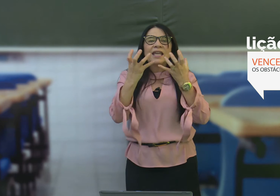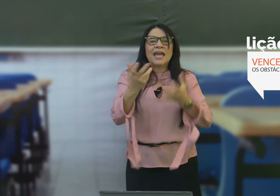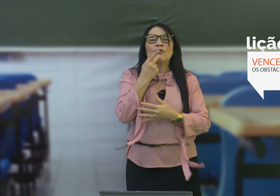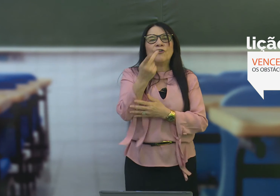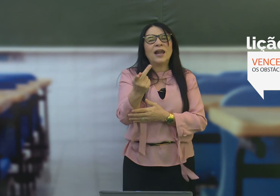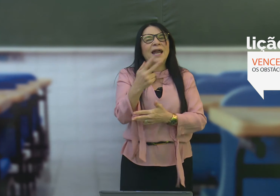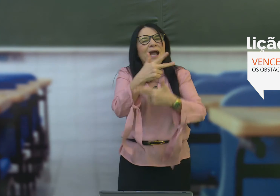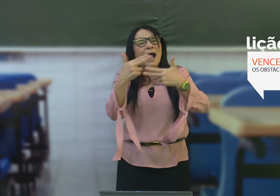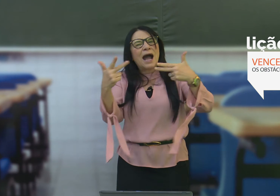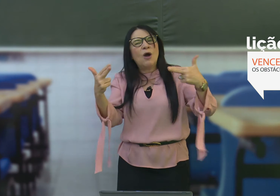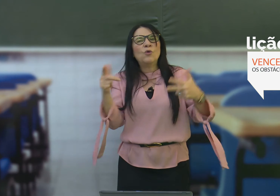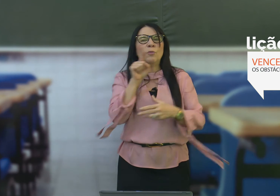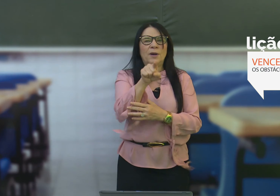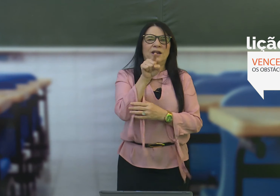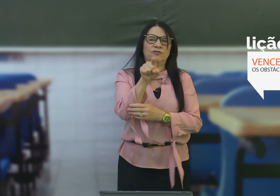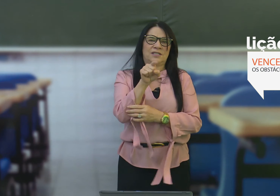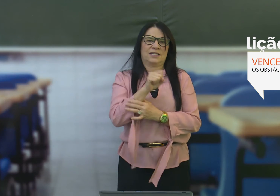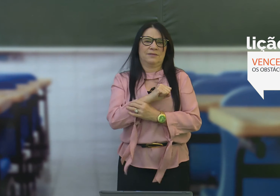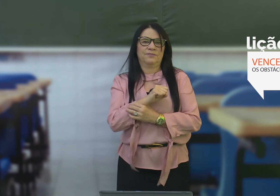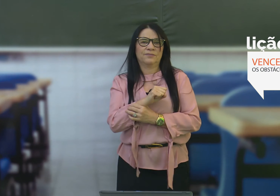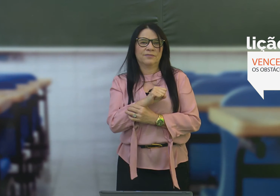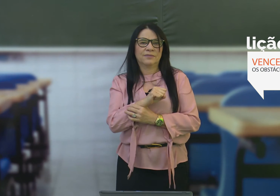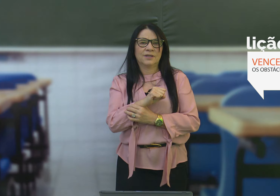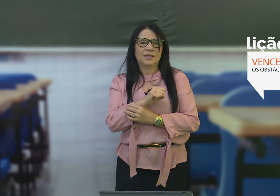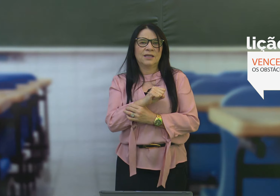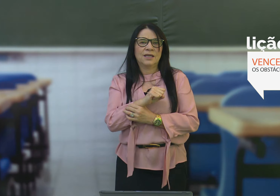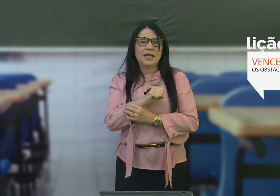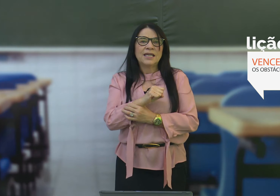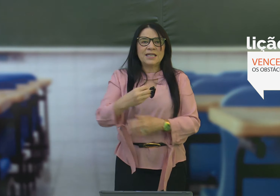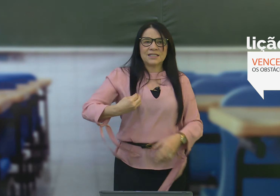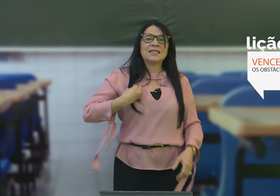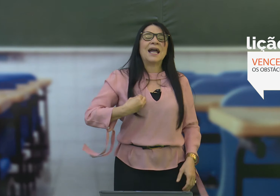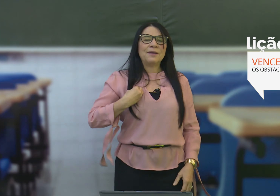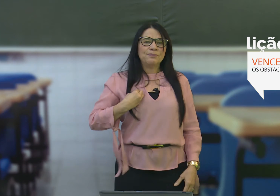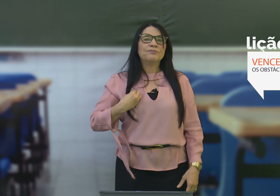Quero falar algo para você que está